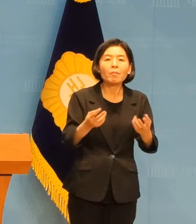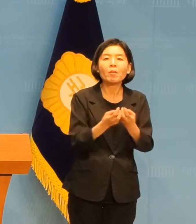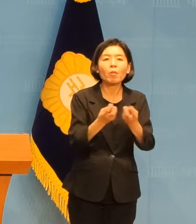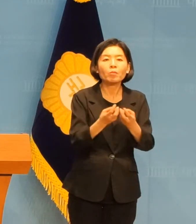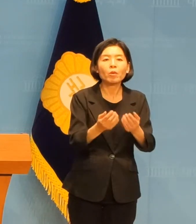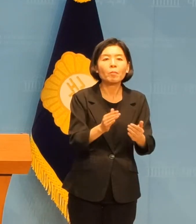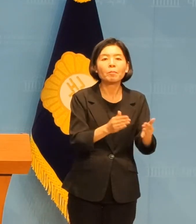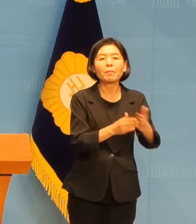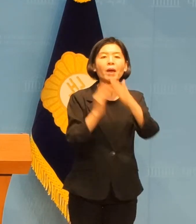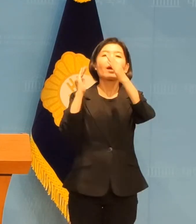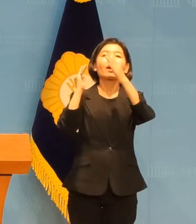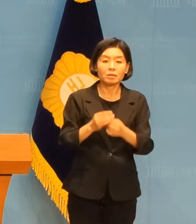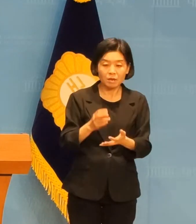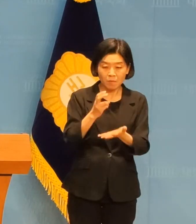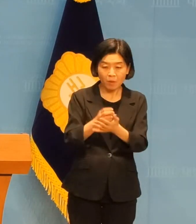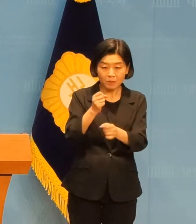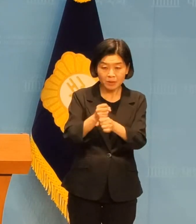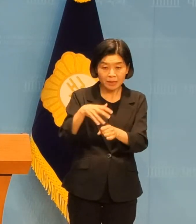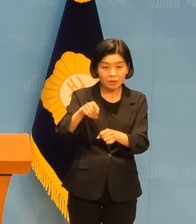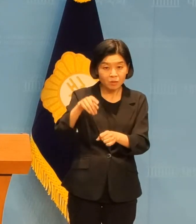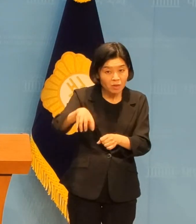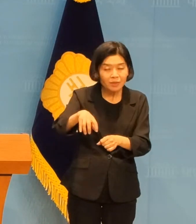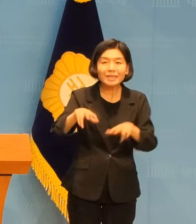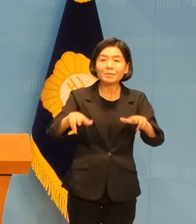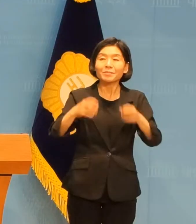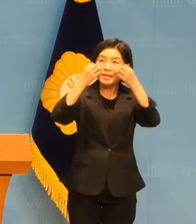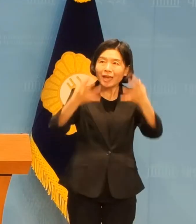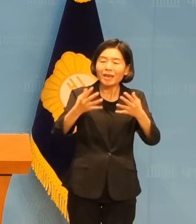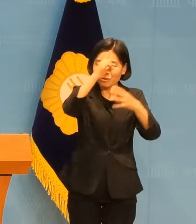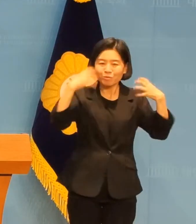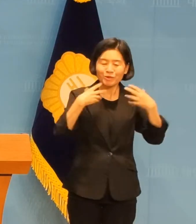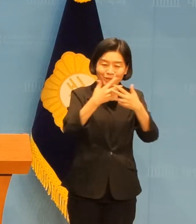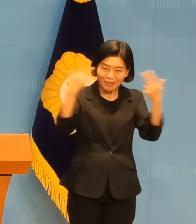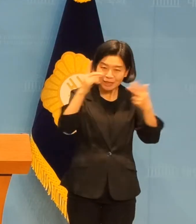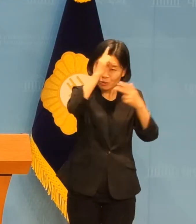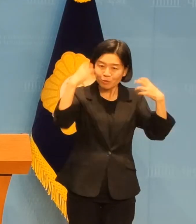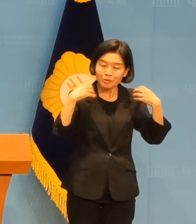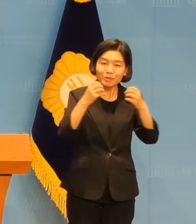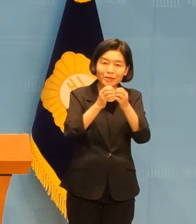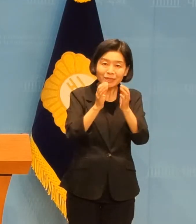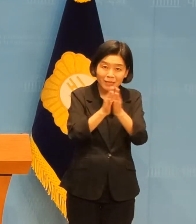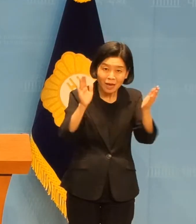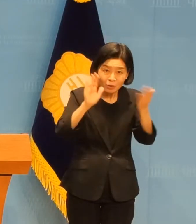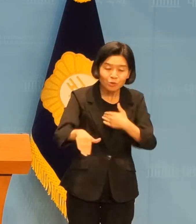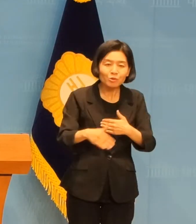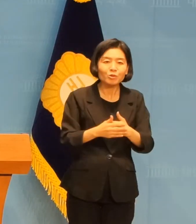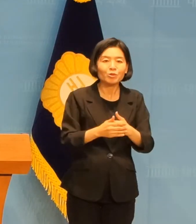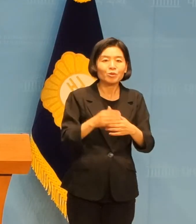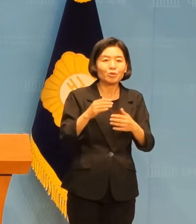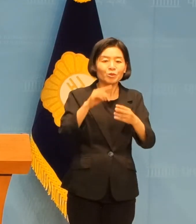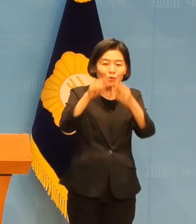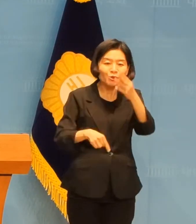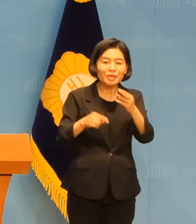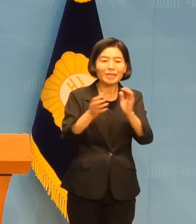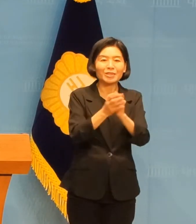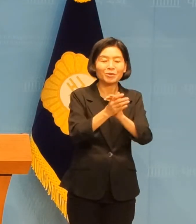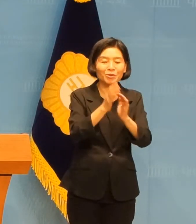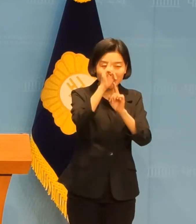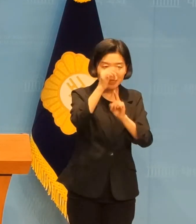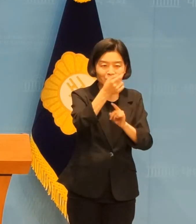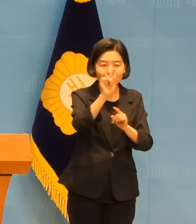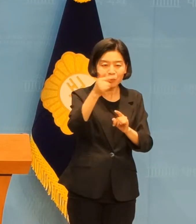막혔습니다. 그랬던 법제처가 이재명 정부로 바뀌고 윤석열의 친구 이완규가 법제처장에서